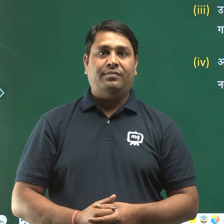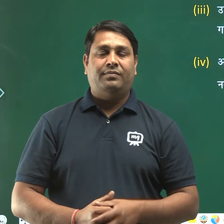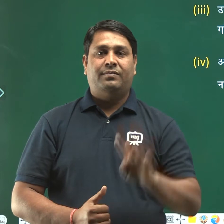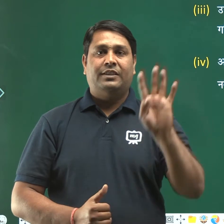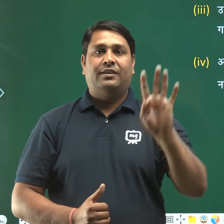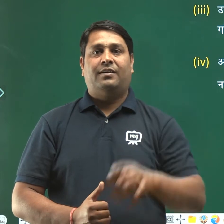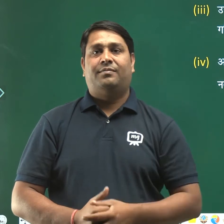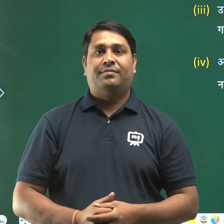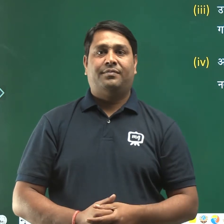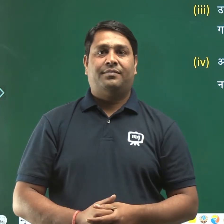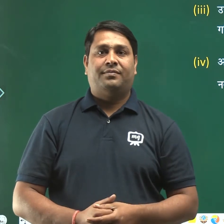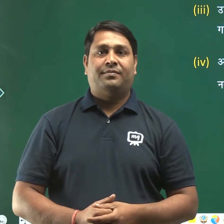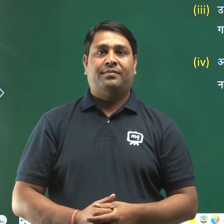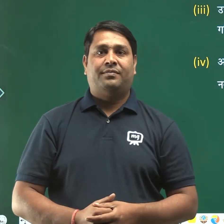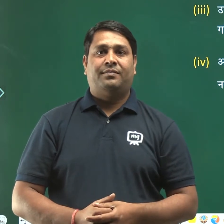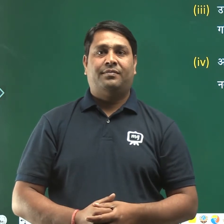चार,